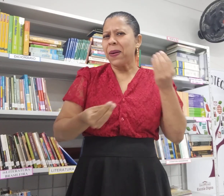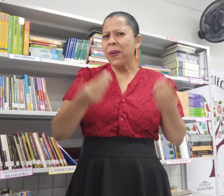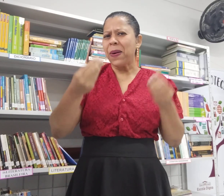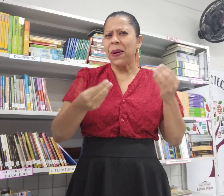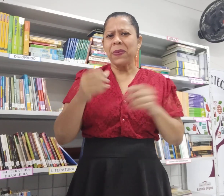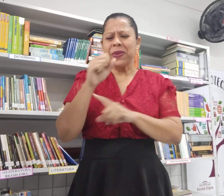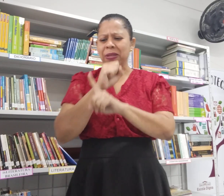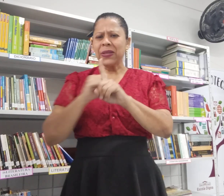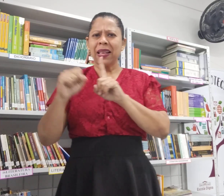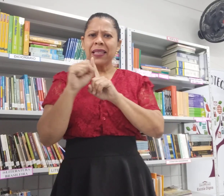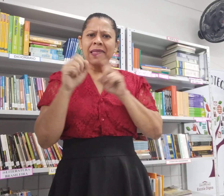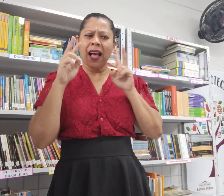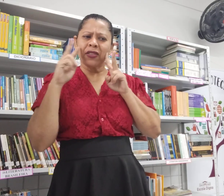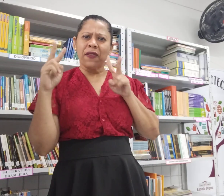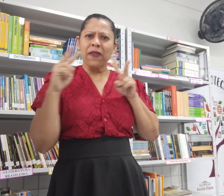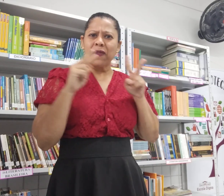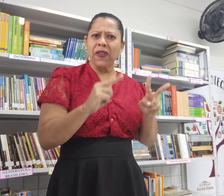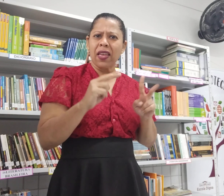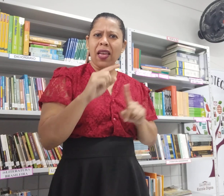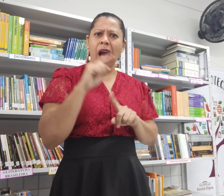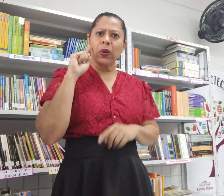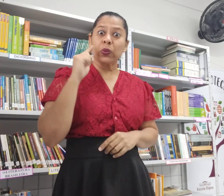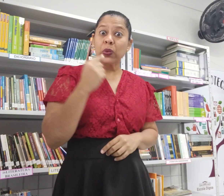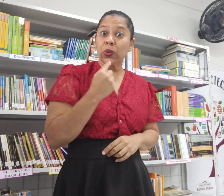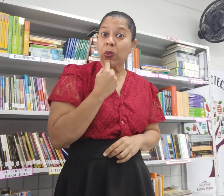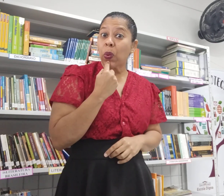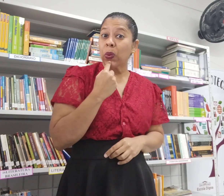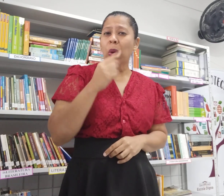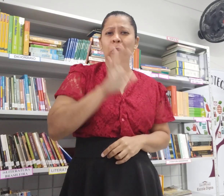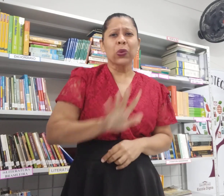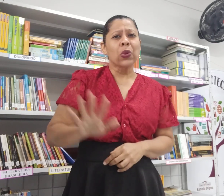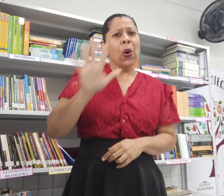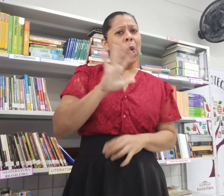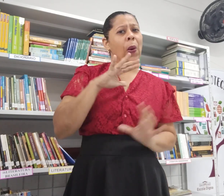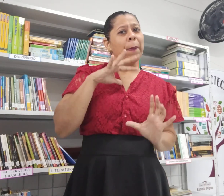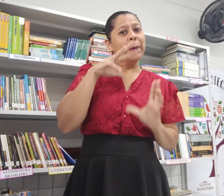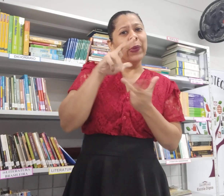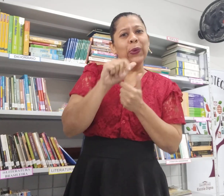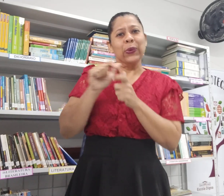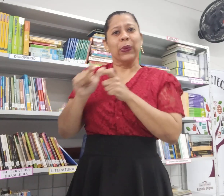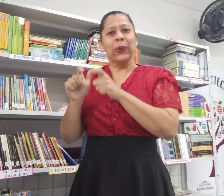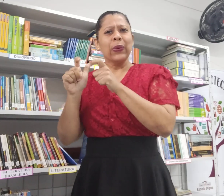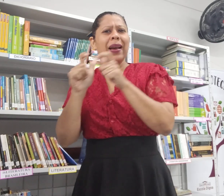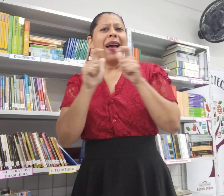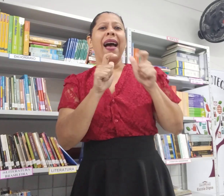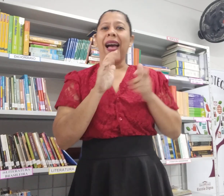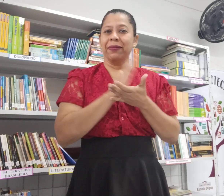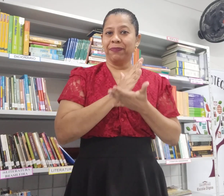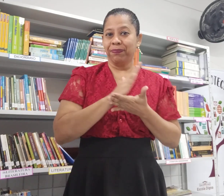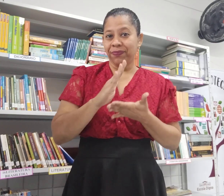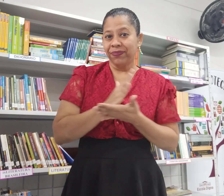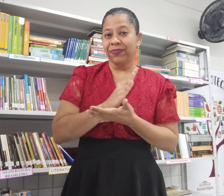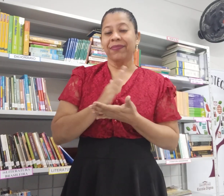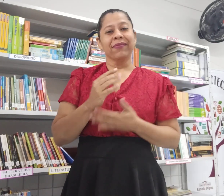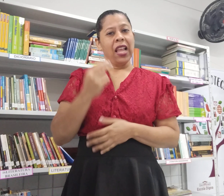vistos, no mundo, em alguns locais do mundo, sobre a história, um pouco da história